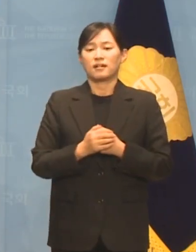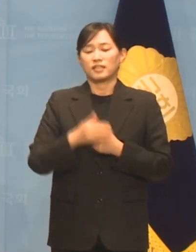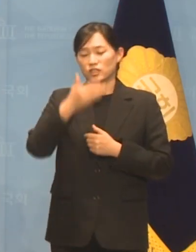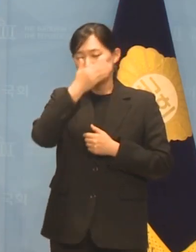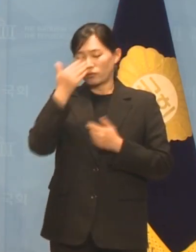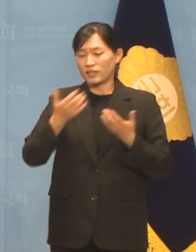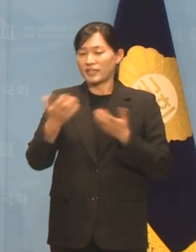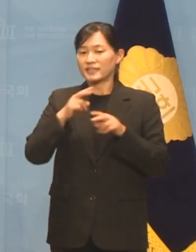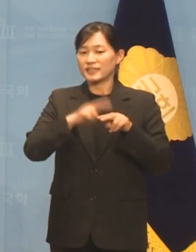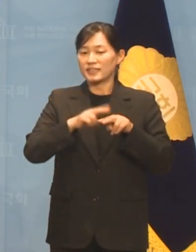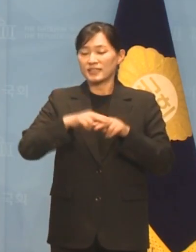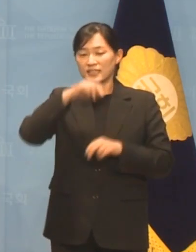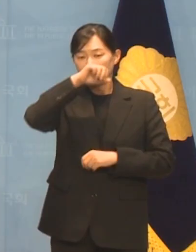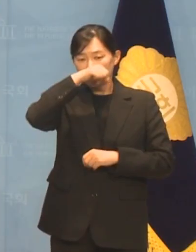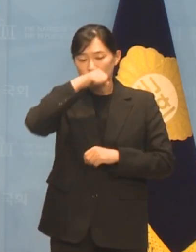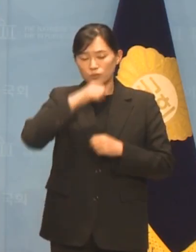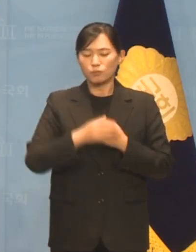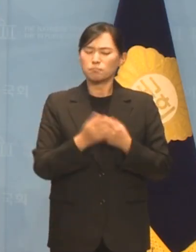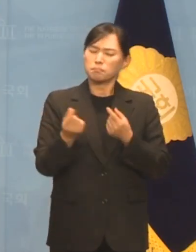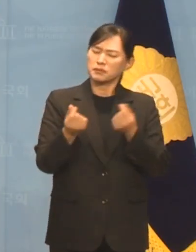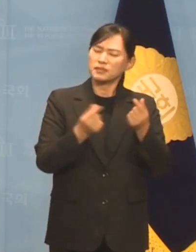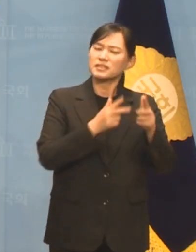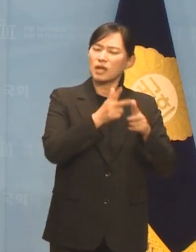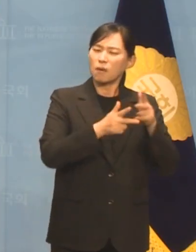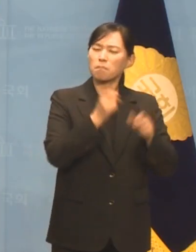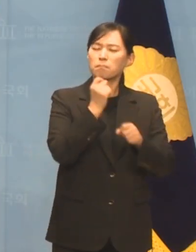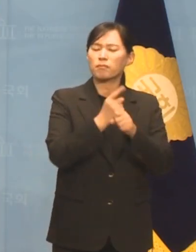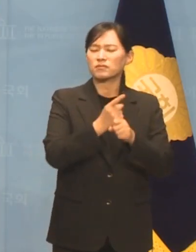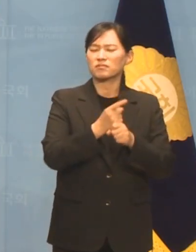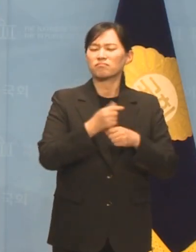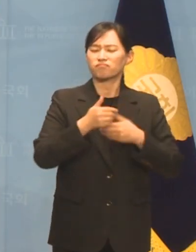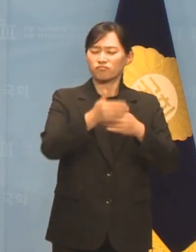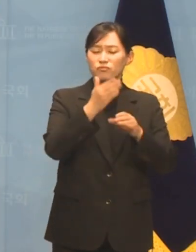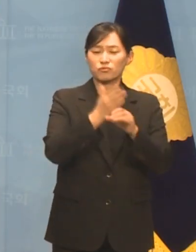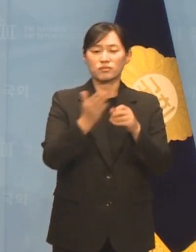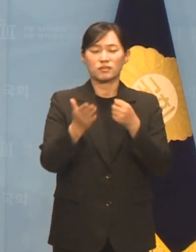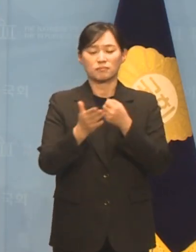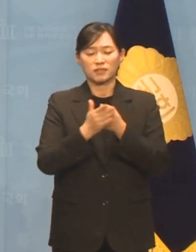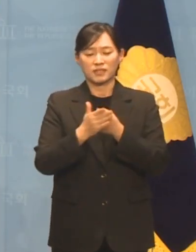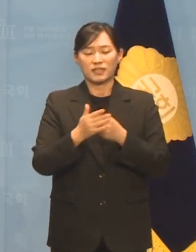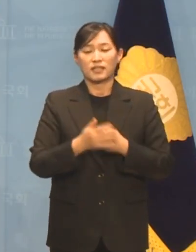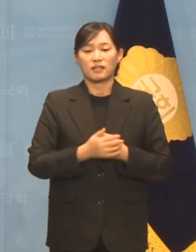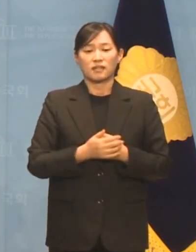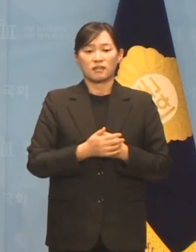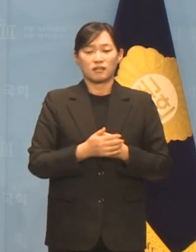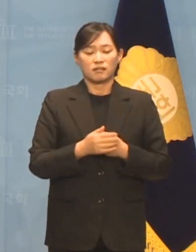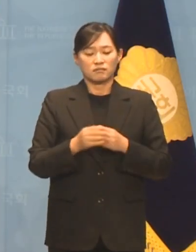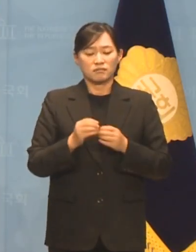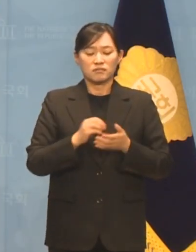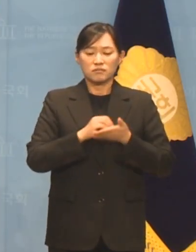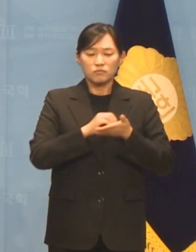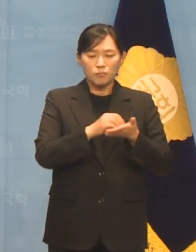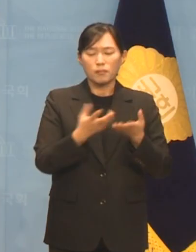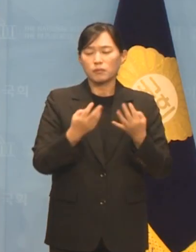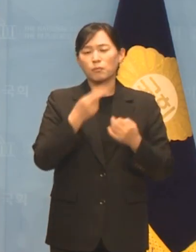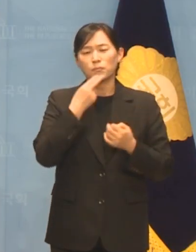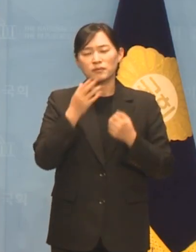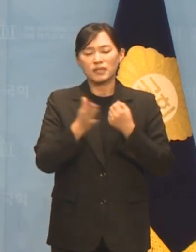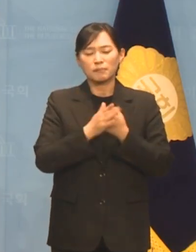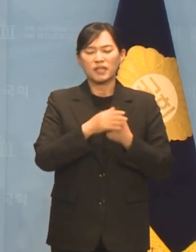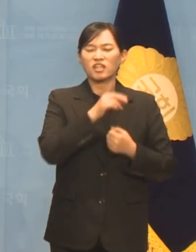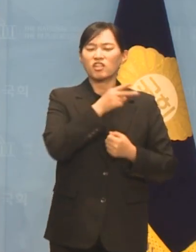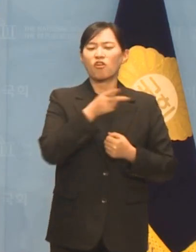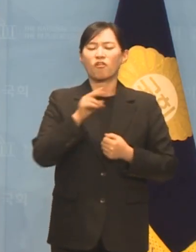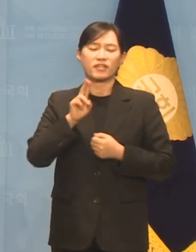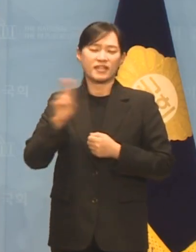청년 일자리 예산 또한 유사 사업이 이미 수행되고 있었으며 사업 참여 조조와 불용액 등을 고려하여 여야 합의로